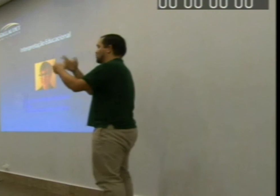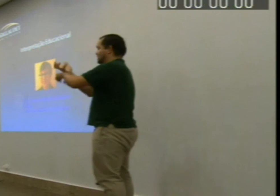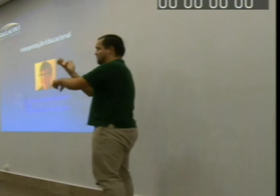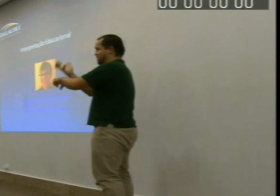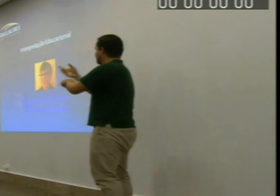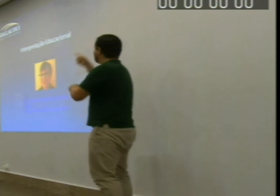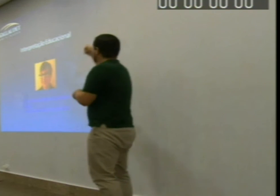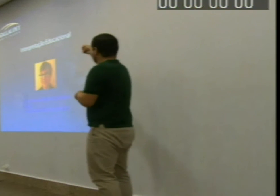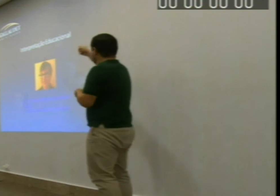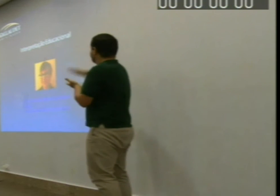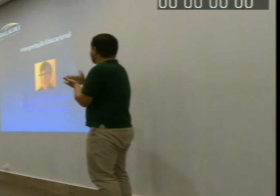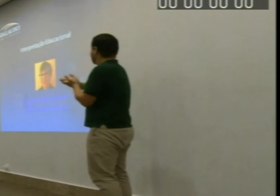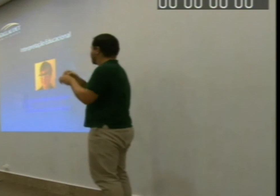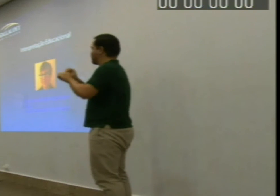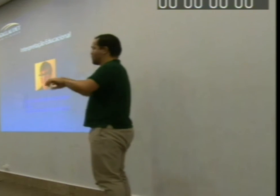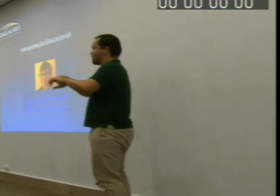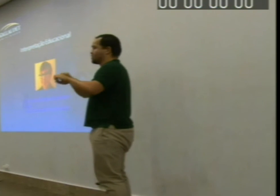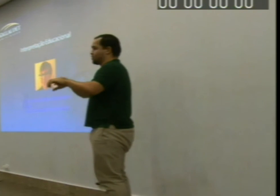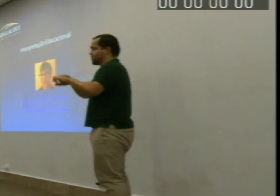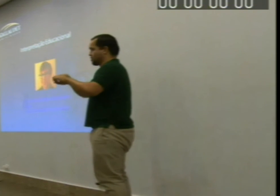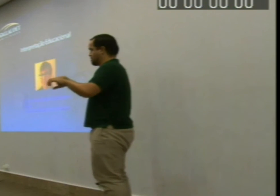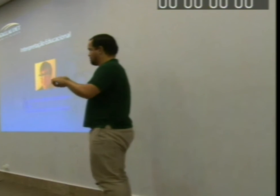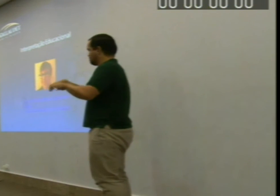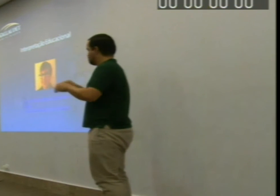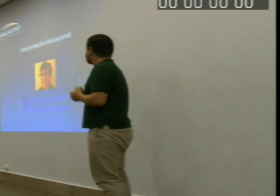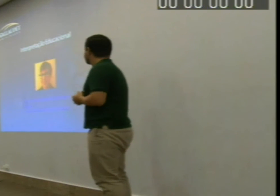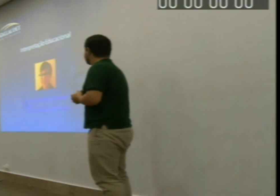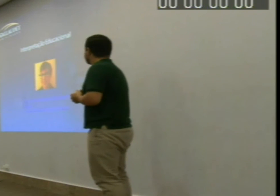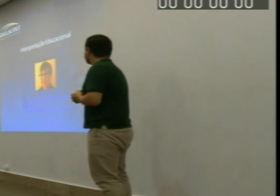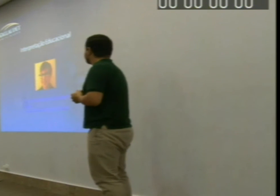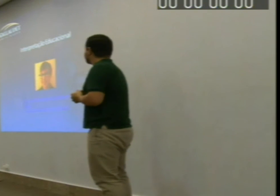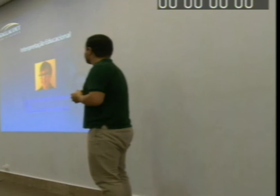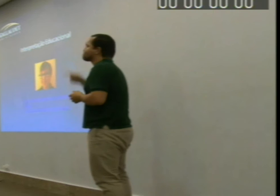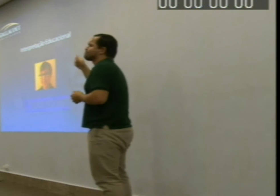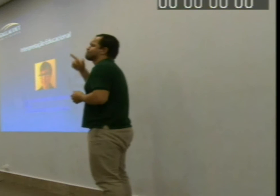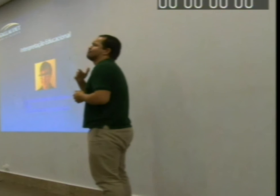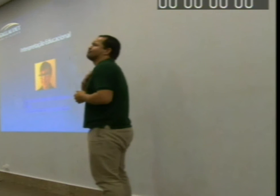brancas e a terceira disciplina então que era interpretação